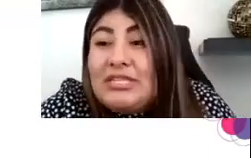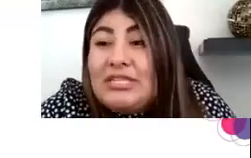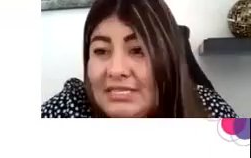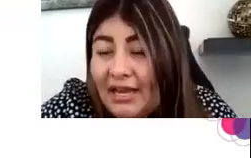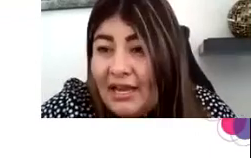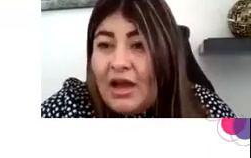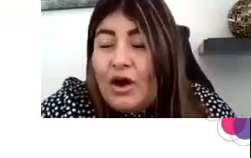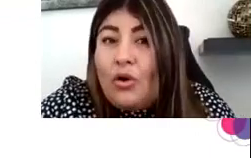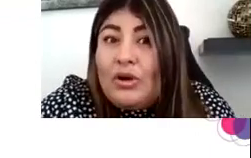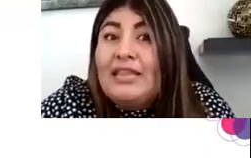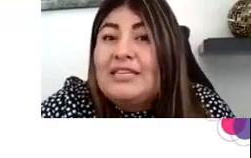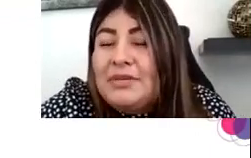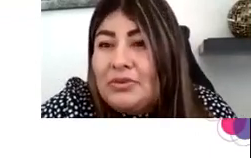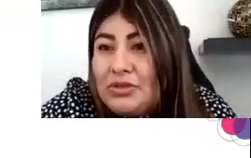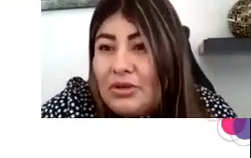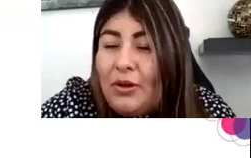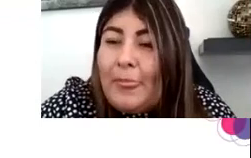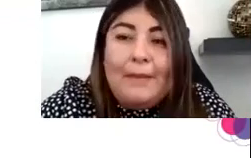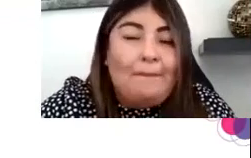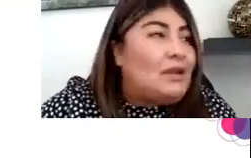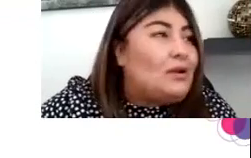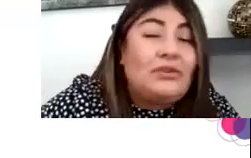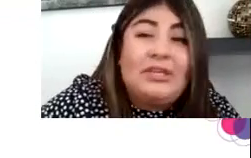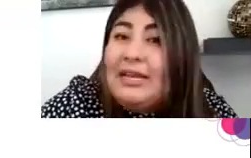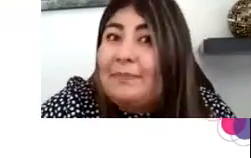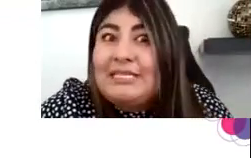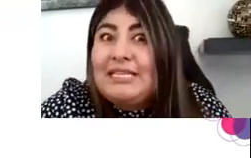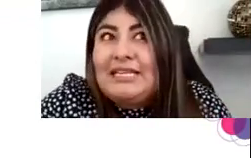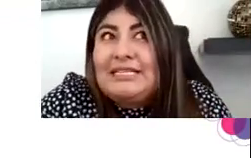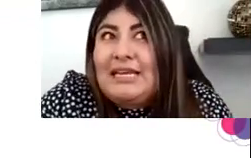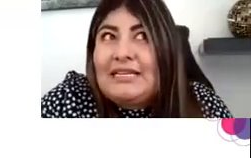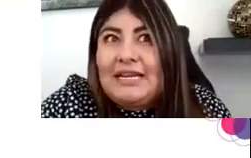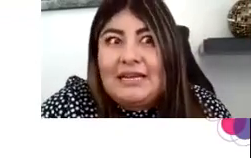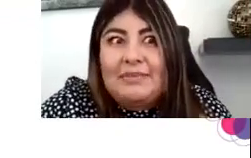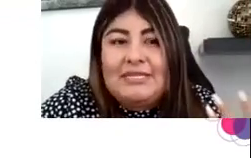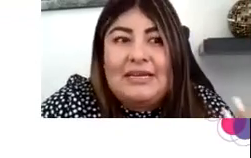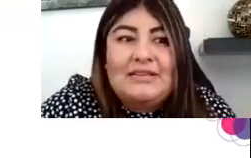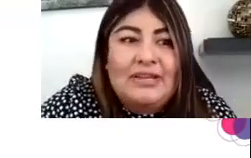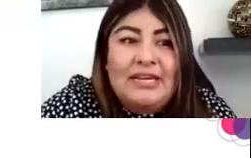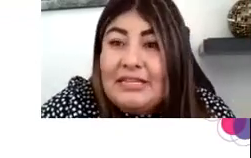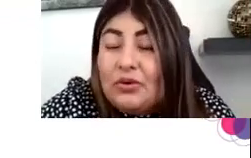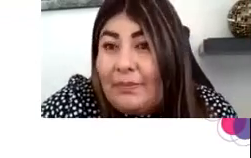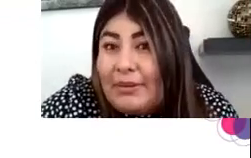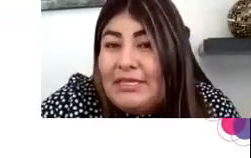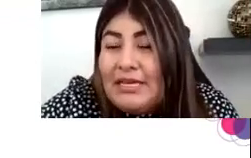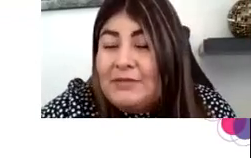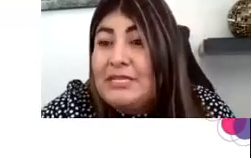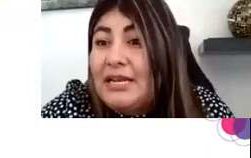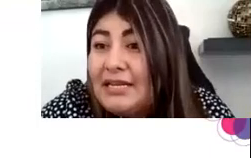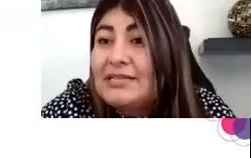ausencia o una disminución, pero no tienen capacidades extras, capacidades diferentes o capacidades especiales a las que